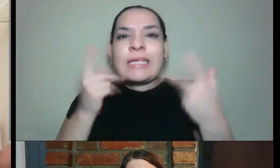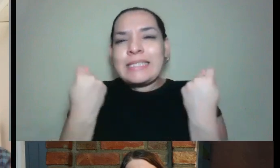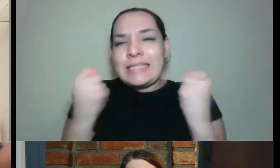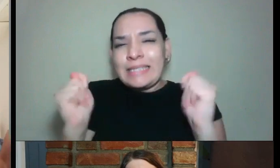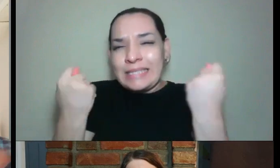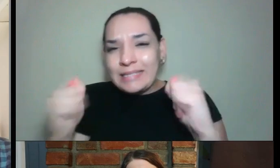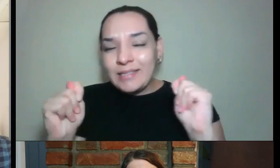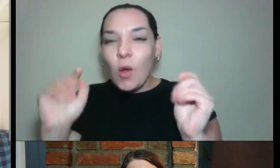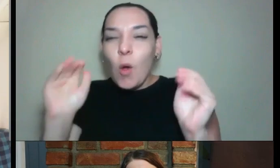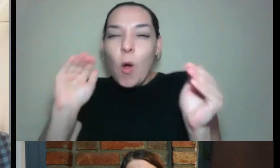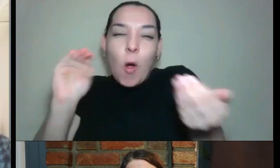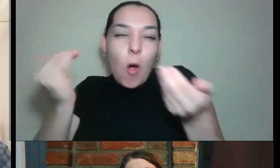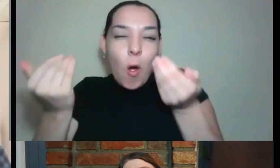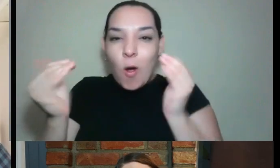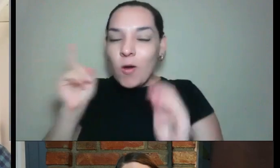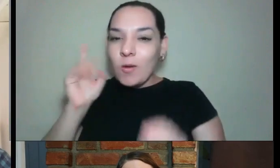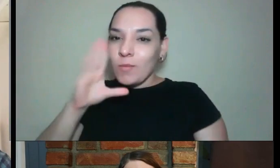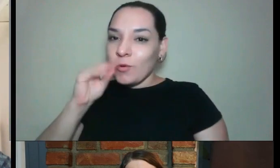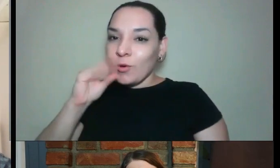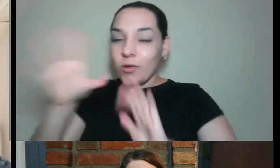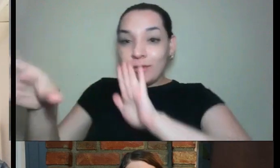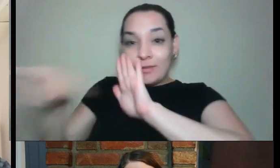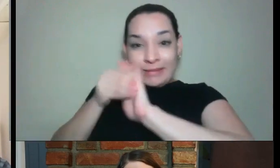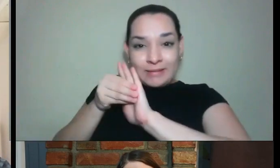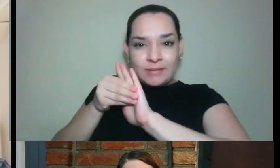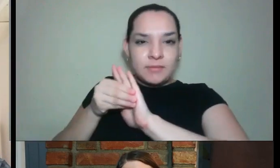intentar ser como, ¿sí?